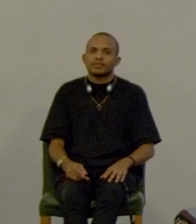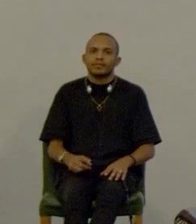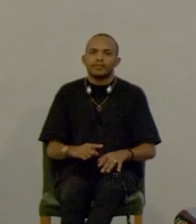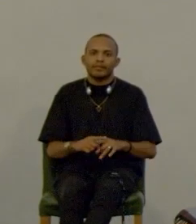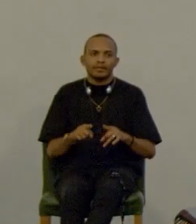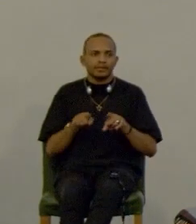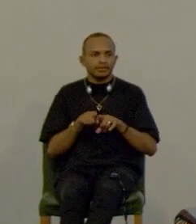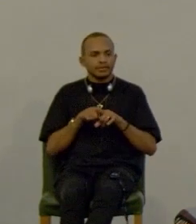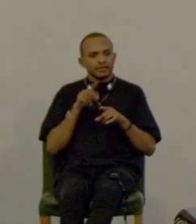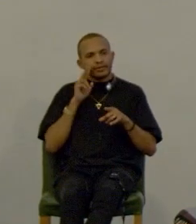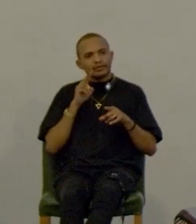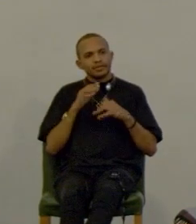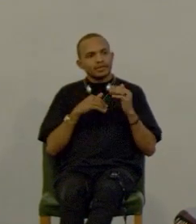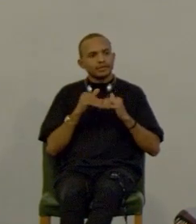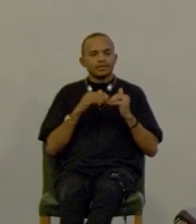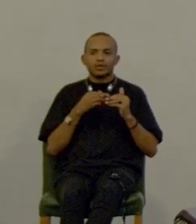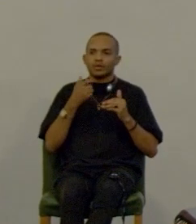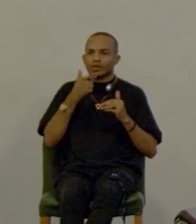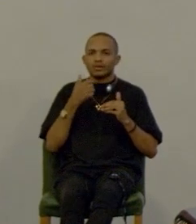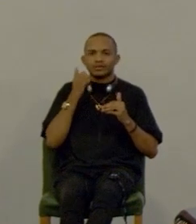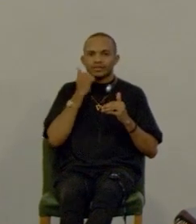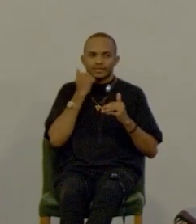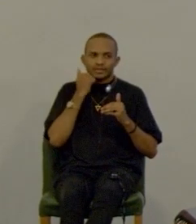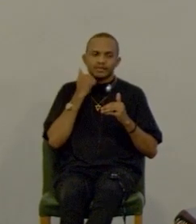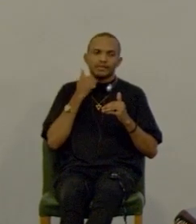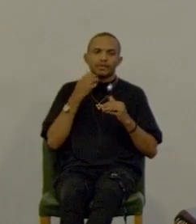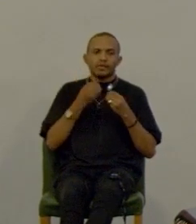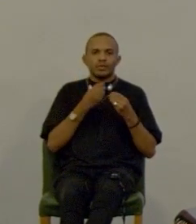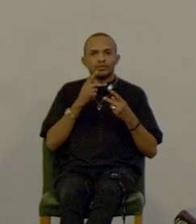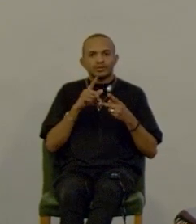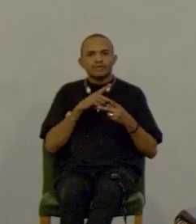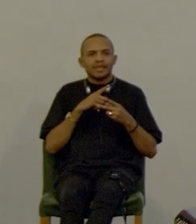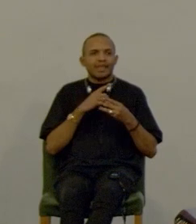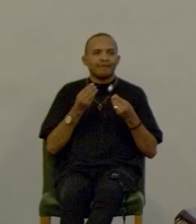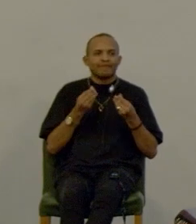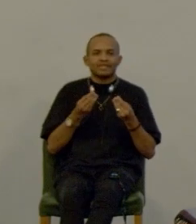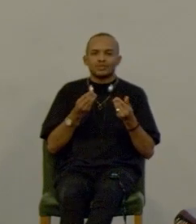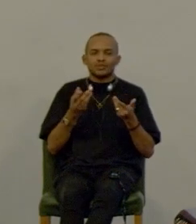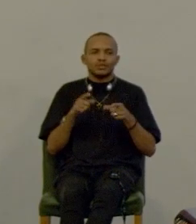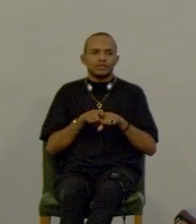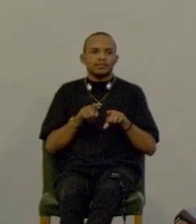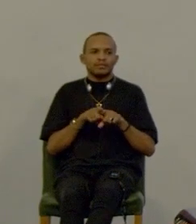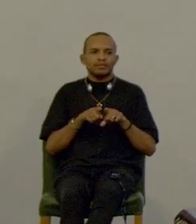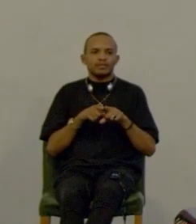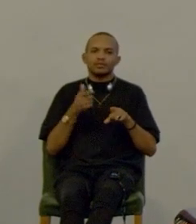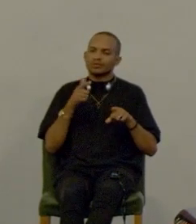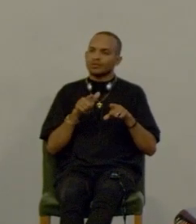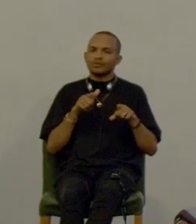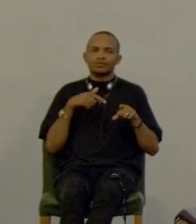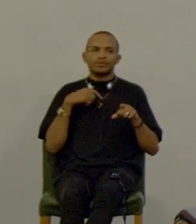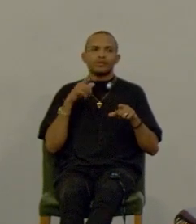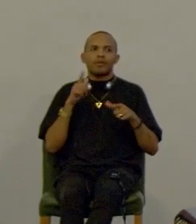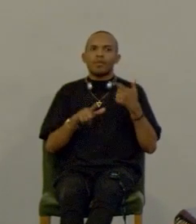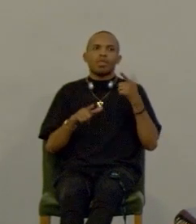eu falo da minha prática como cientista. Existe isso gera uma frescura, né? Essas coisas estão, de novo, elas acontecem no mundo